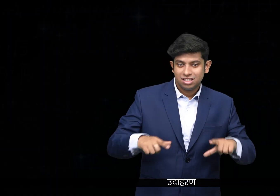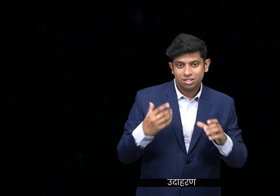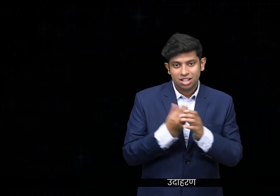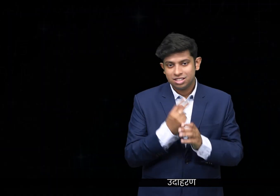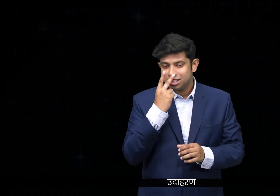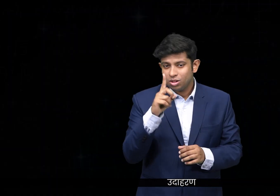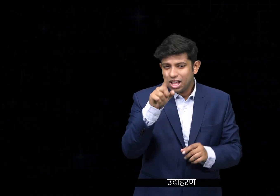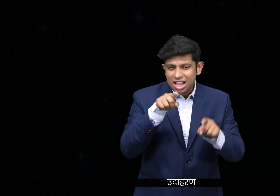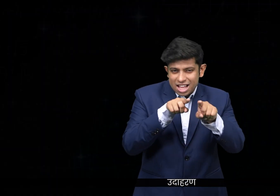उदाहरण: